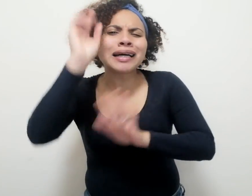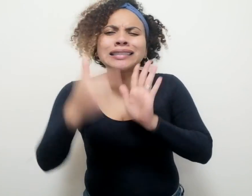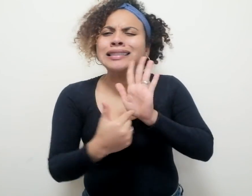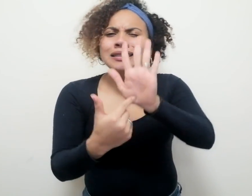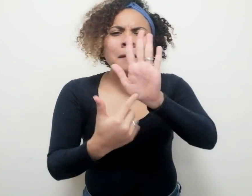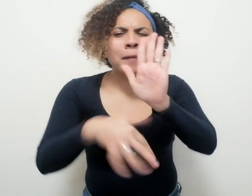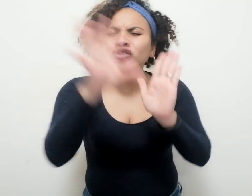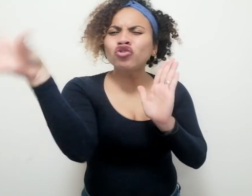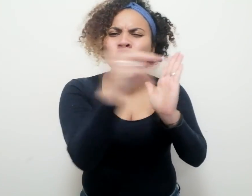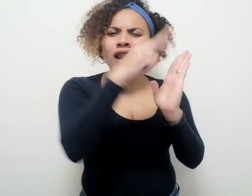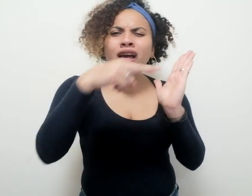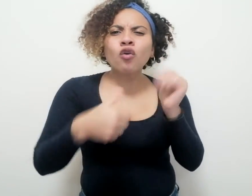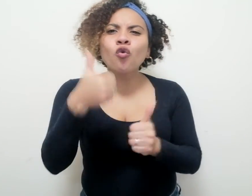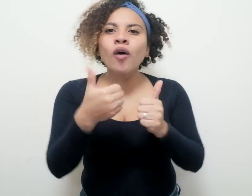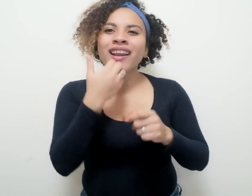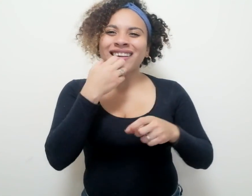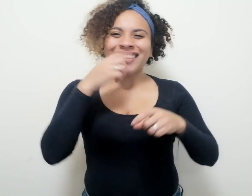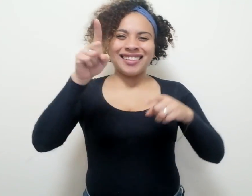los textos sea los cerros.